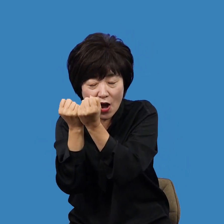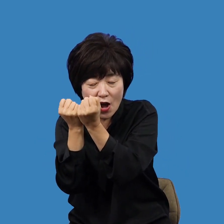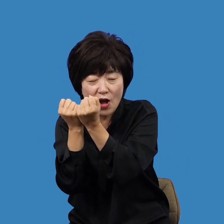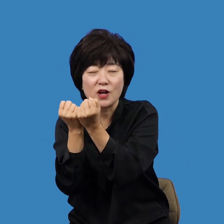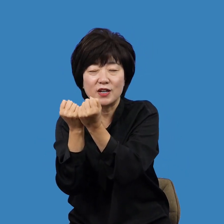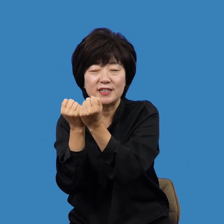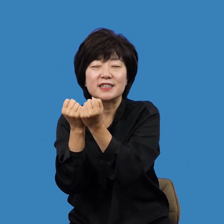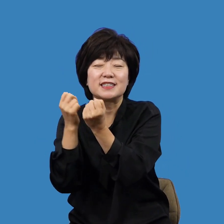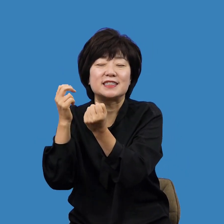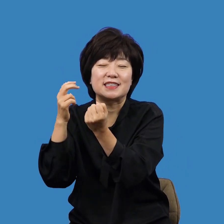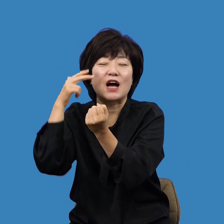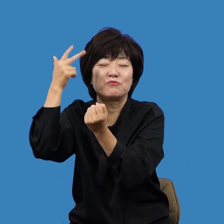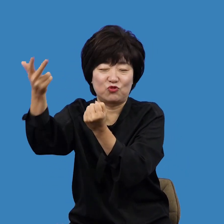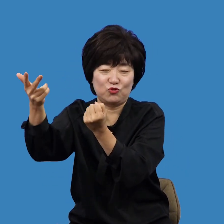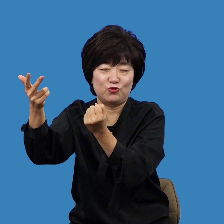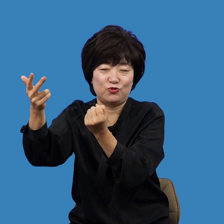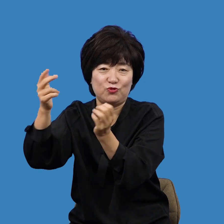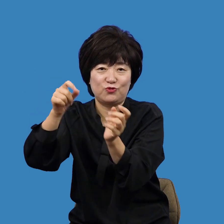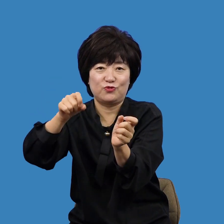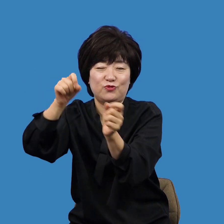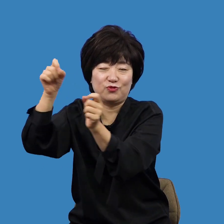없어지지.